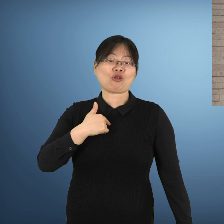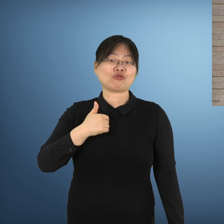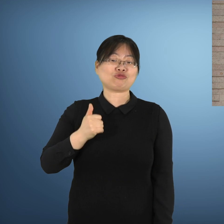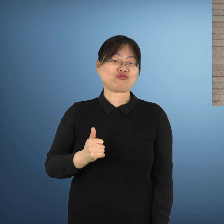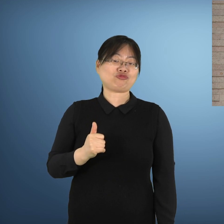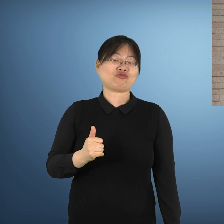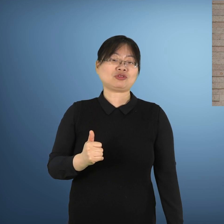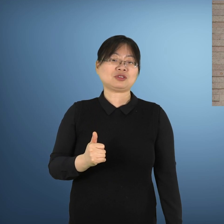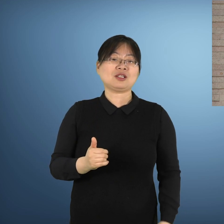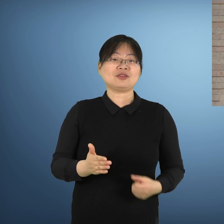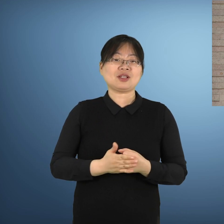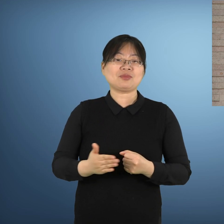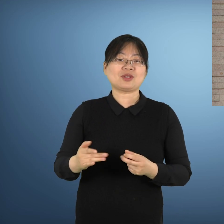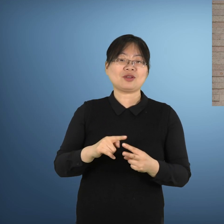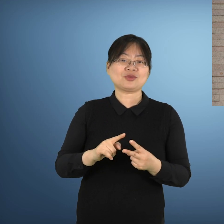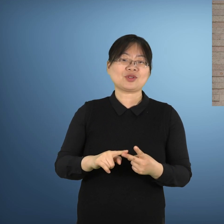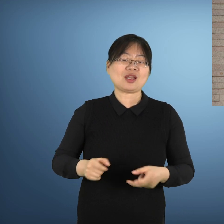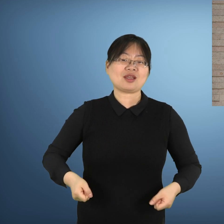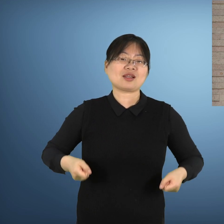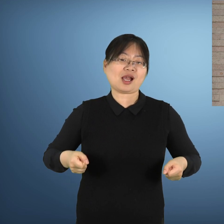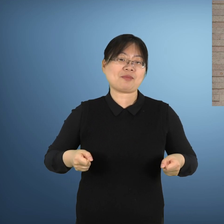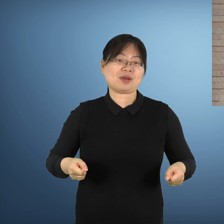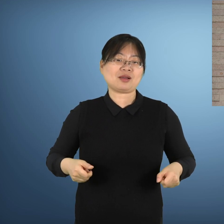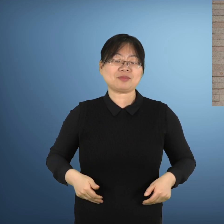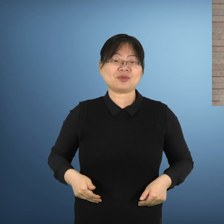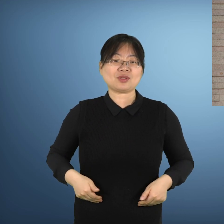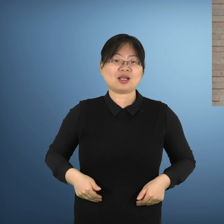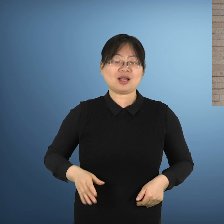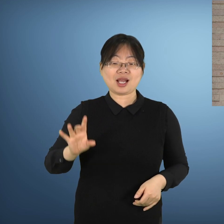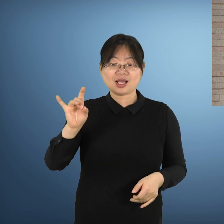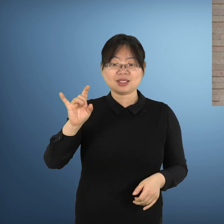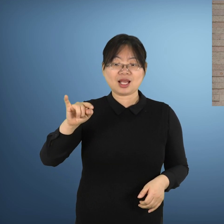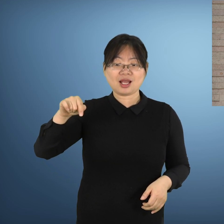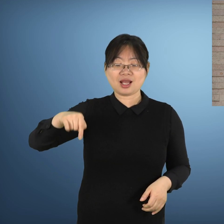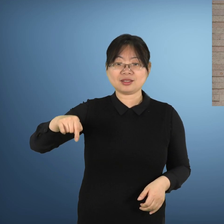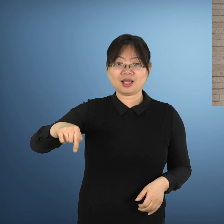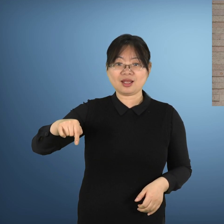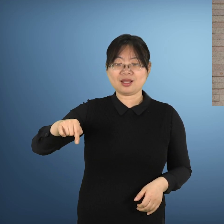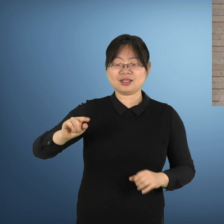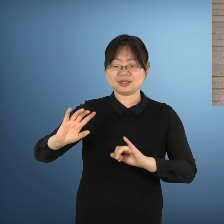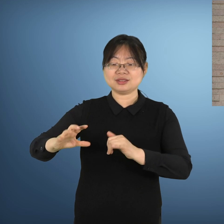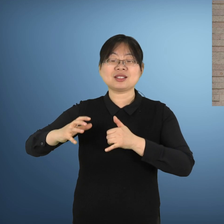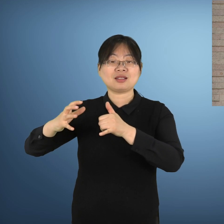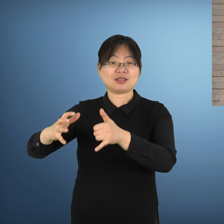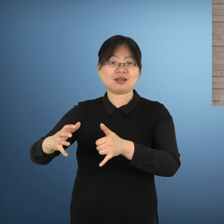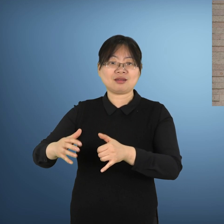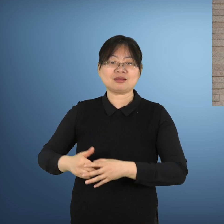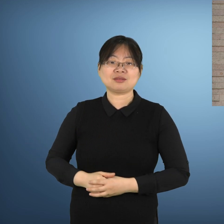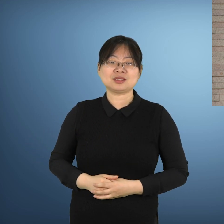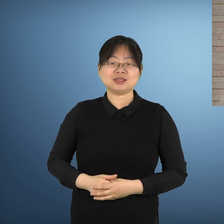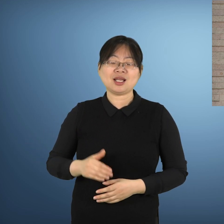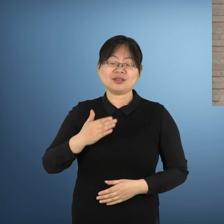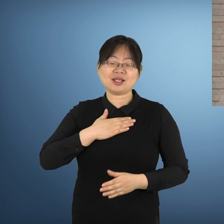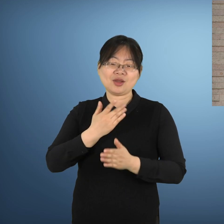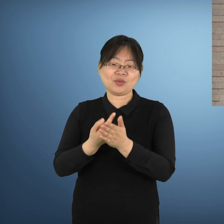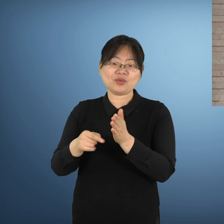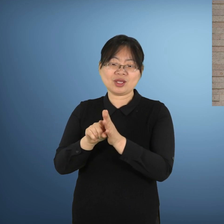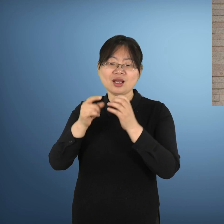우리는 그래서 두 개의 가방을 가지고 있어야 돼요. 하나의 가방에는 이 세상은 나를